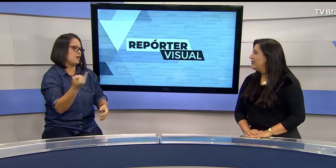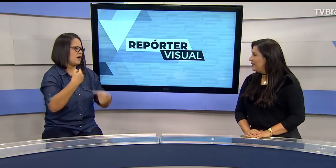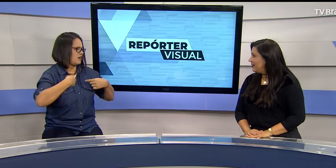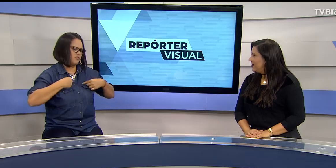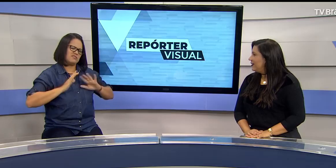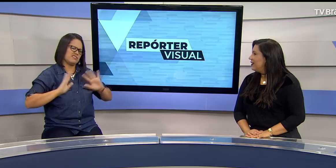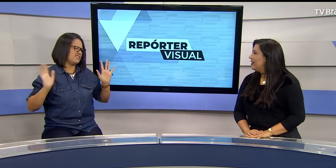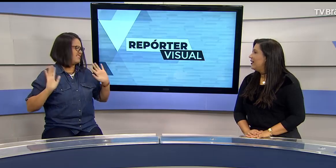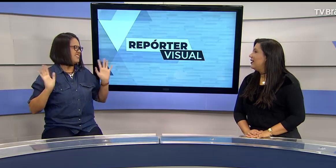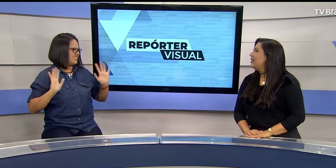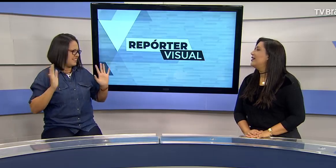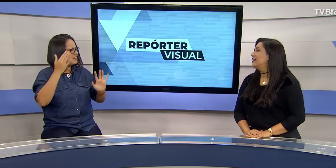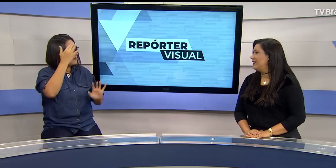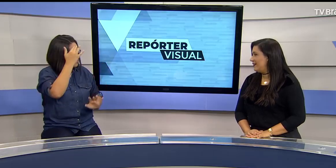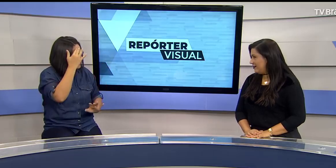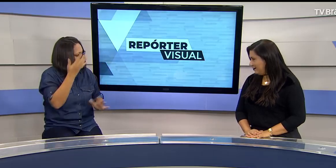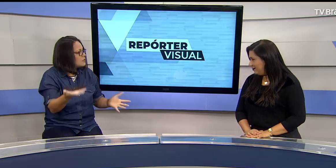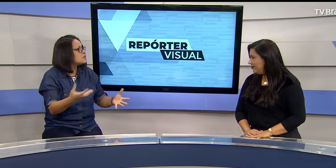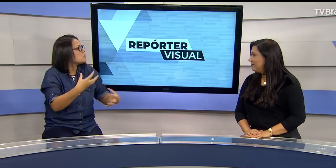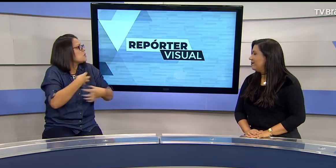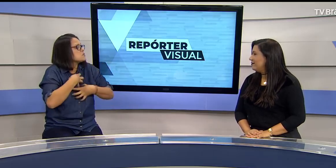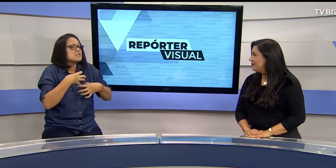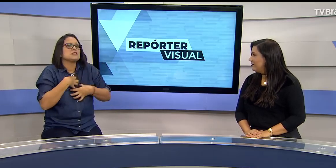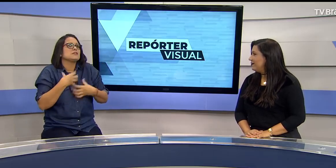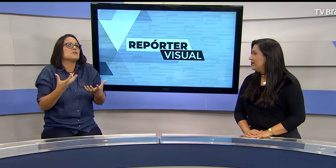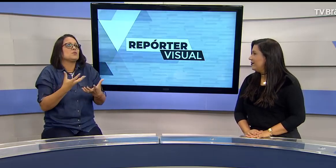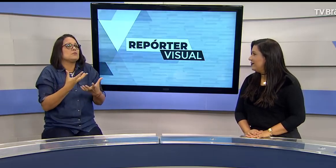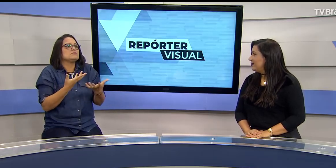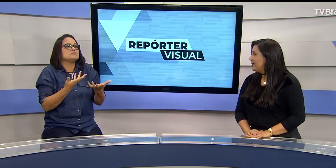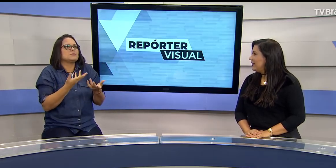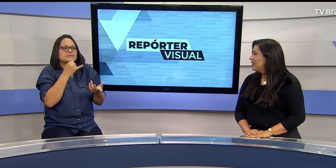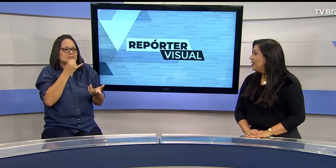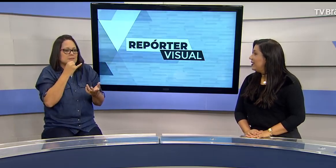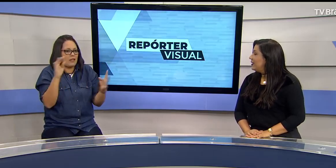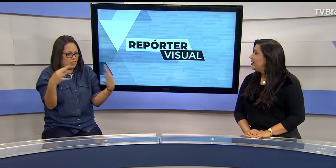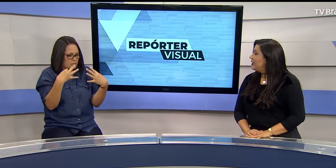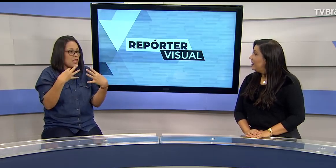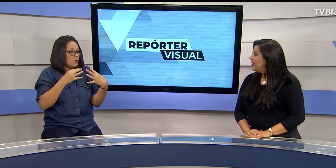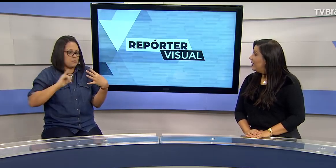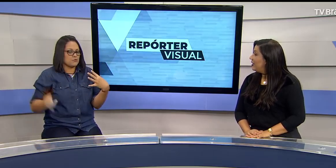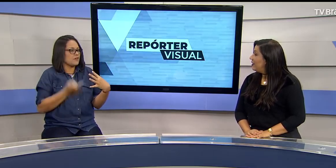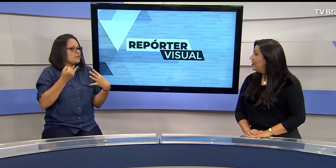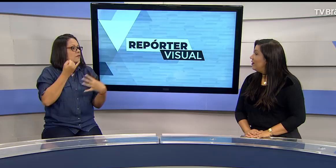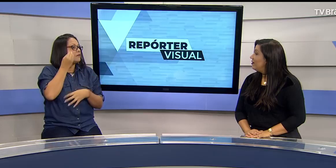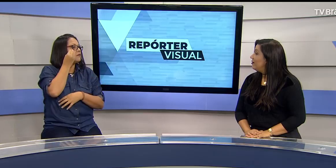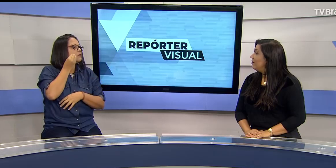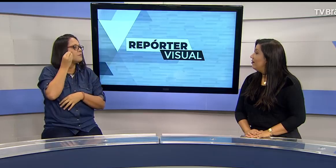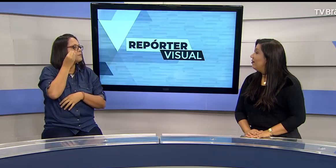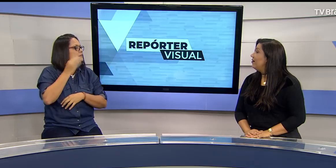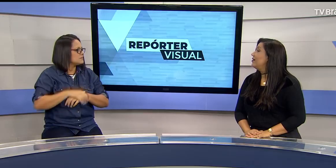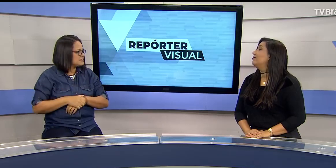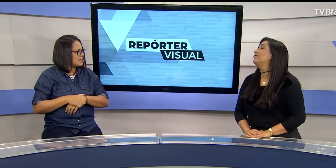tenho feito. Sempre que possível, uso espaços como este aqui para fazer esclarecimentos com o intuito